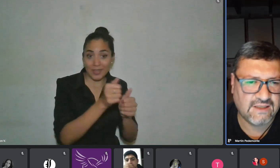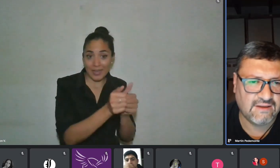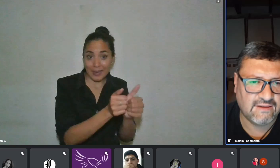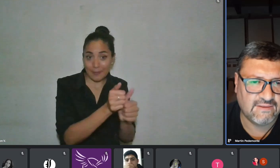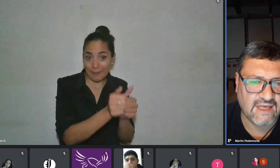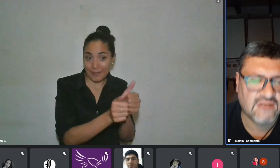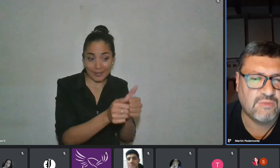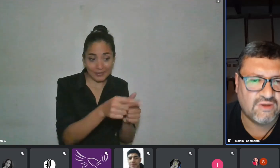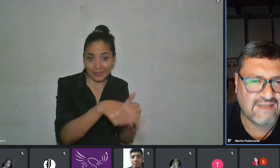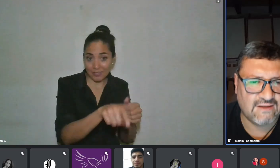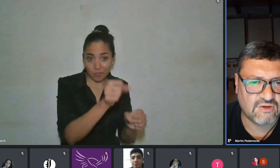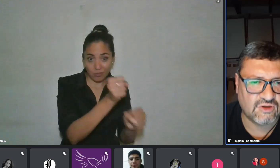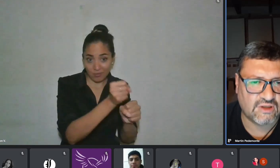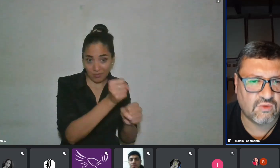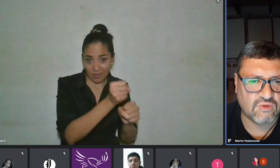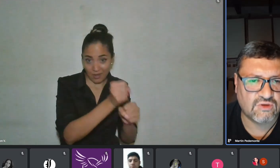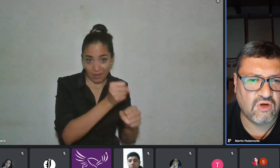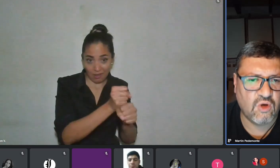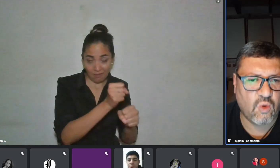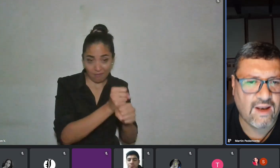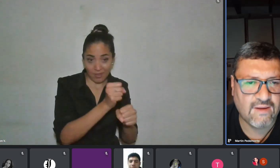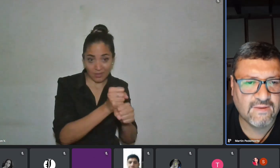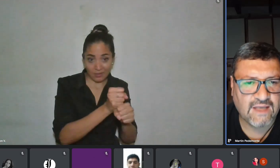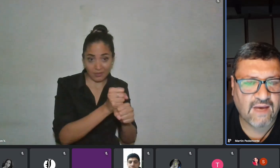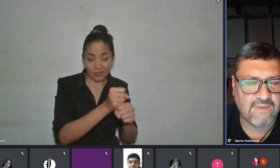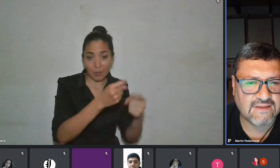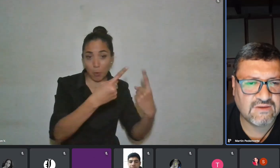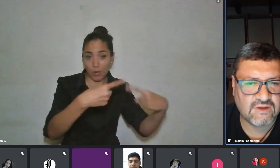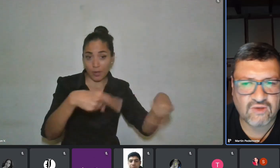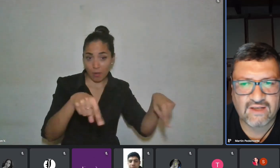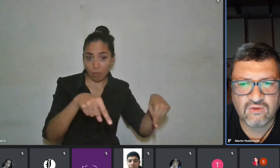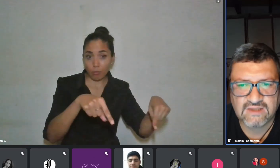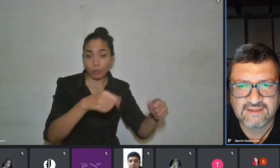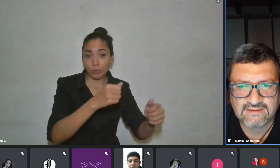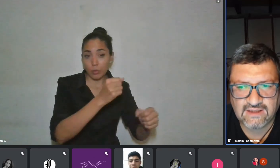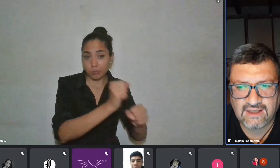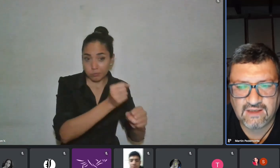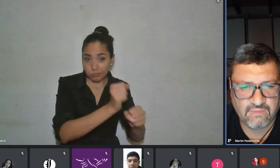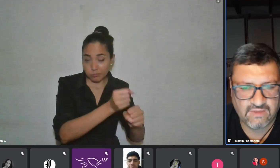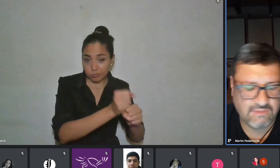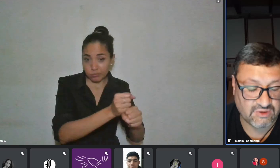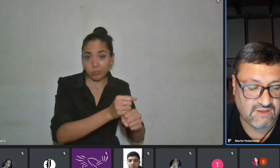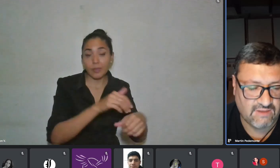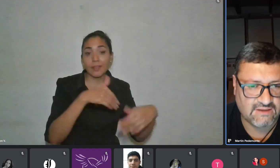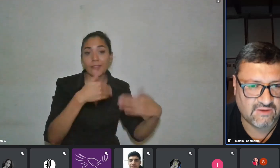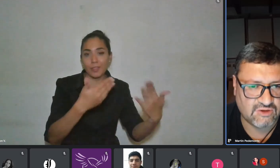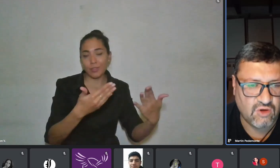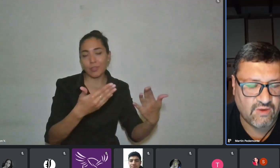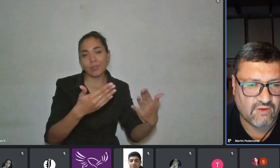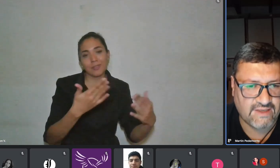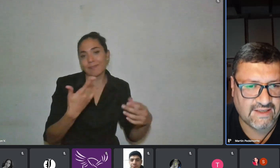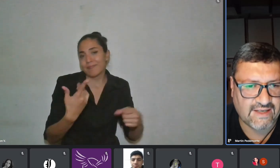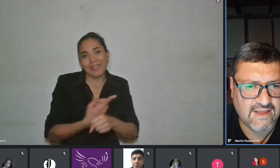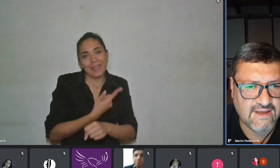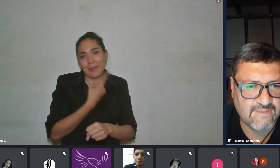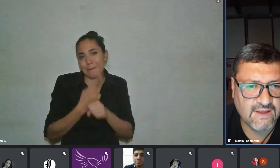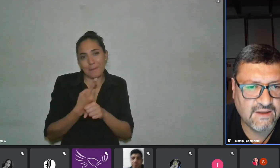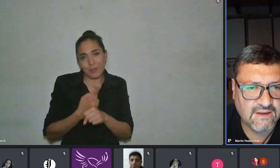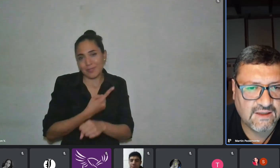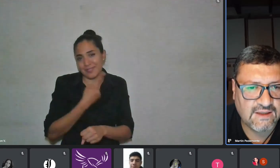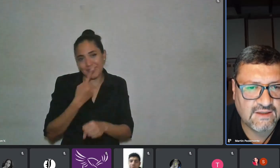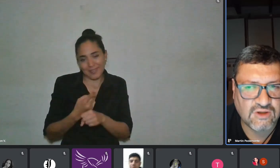están explotando esos recursos, con lo cual habría sido a todas luces imposible hacerlo, eso no lo iba a acompañar